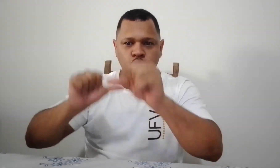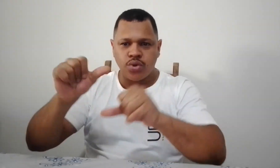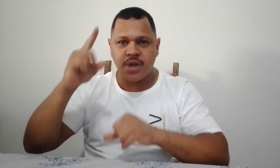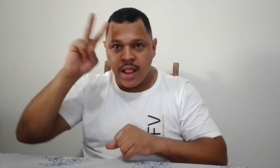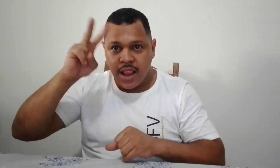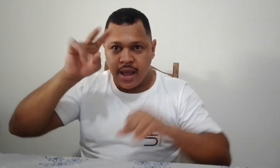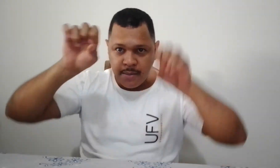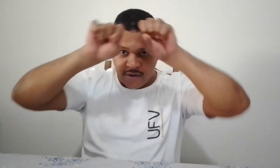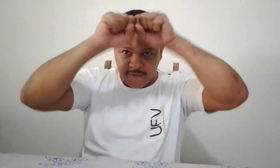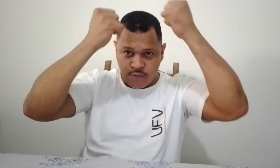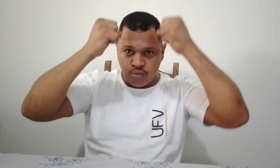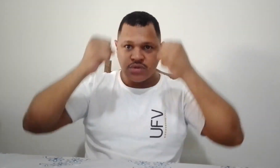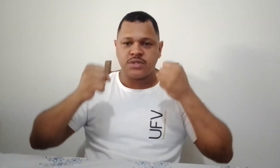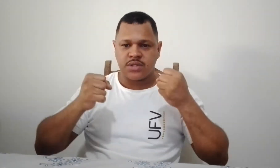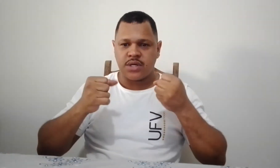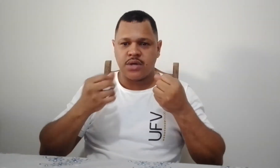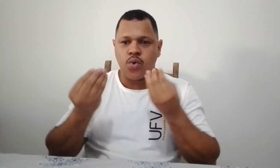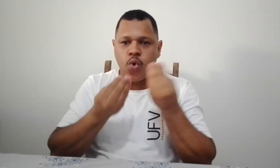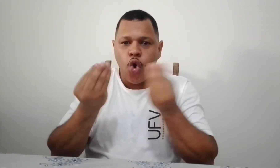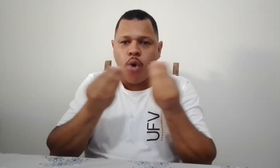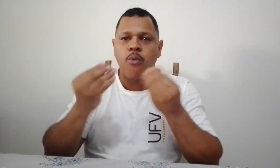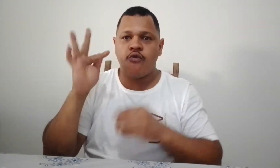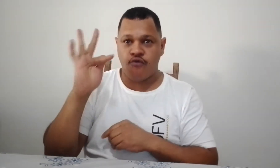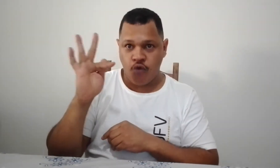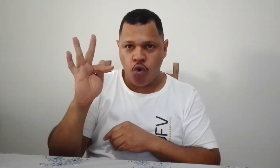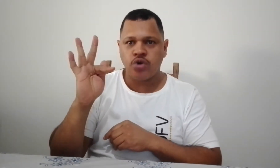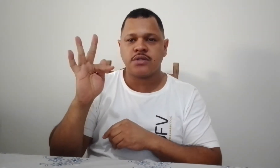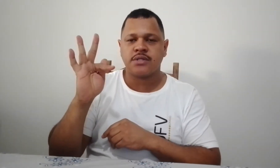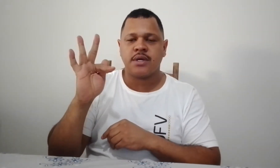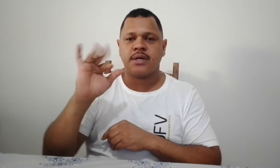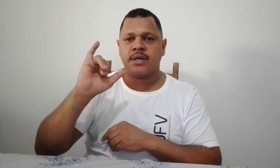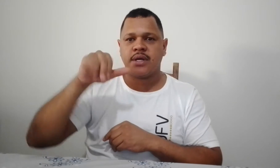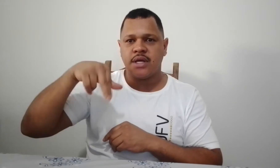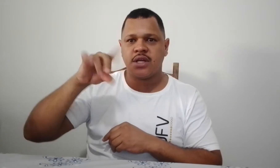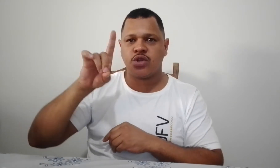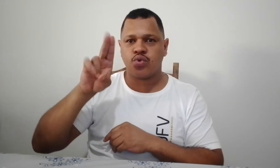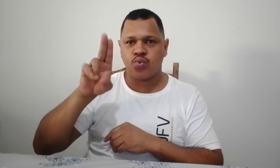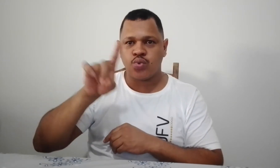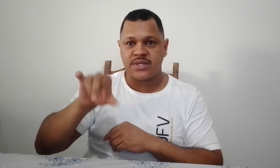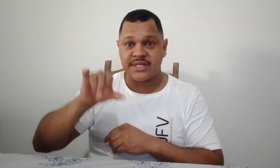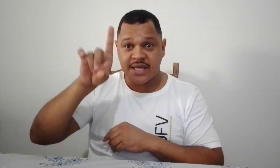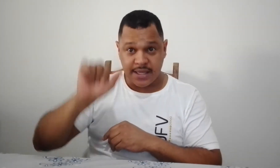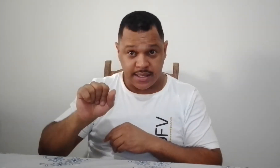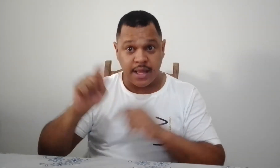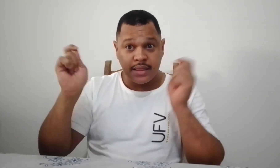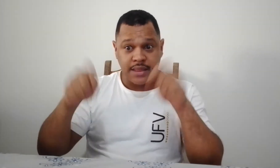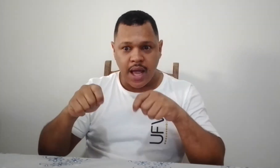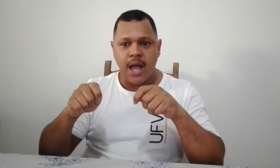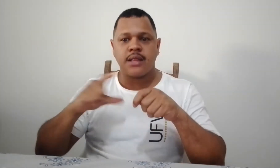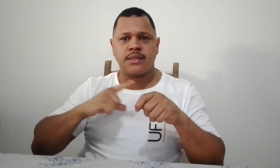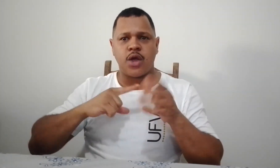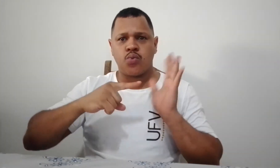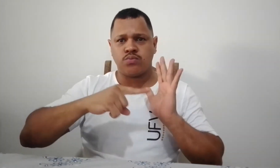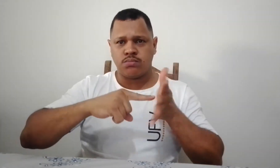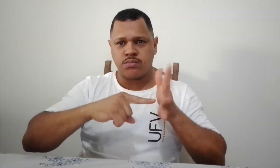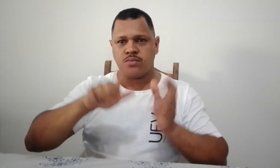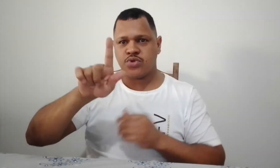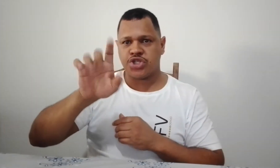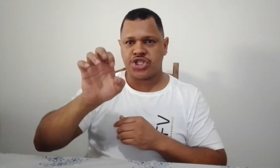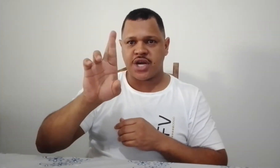força eletromotriz senoidal, uma tensão induzida, ela pode ser explicada por meio de um gerador elementar, onde se tem